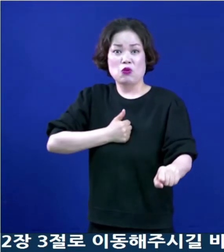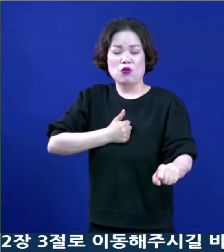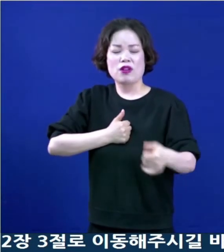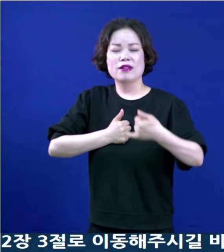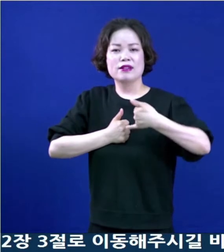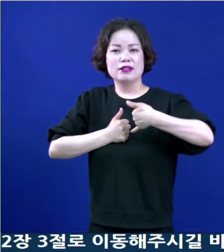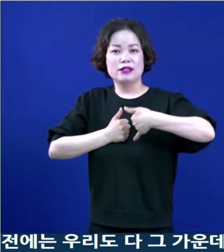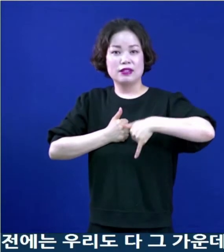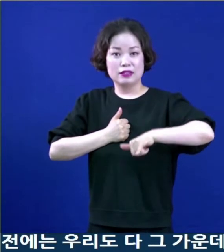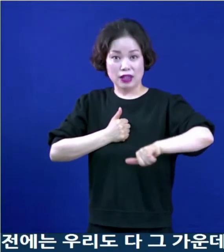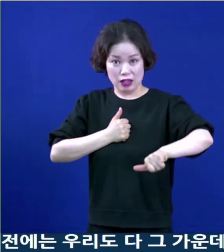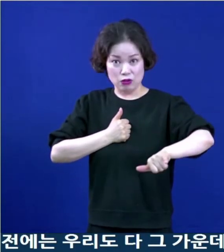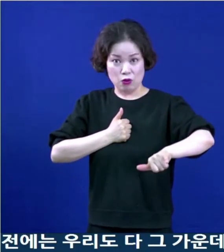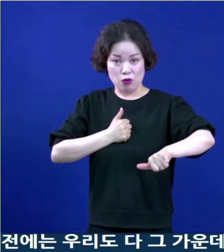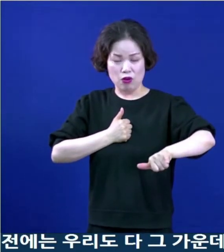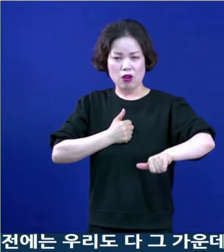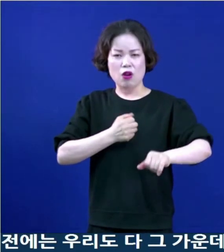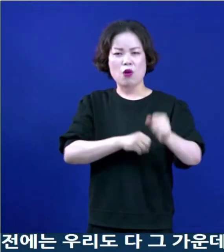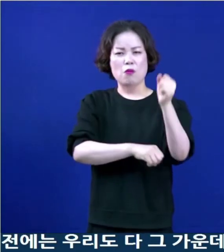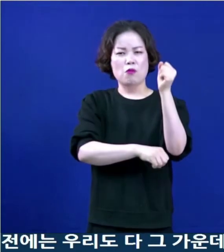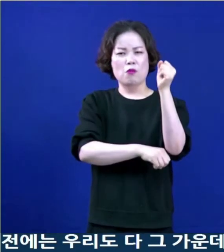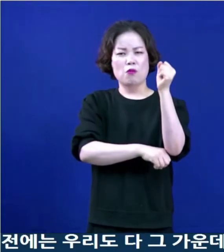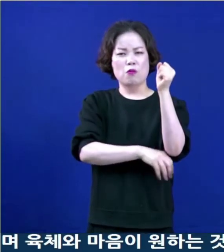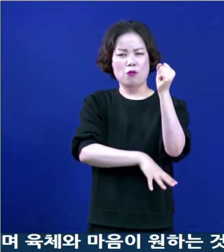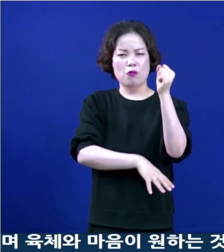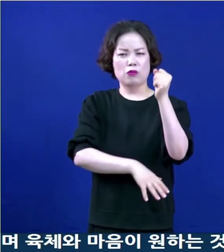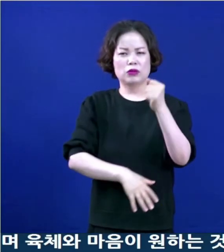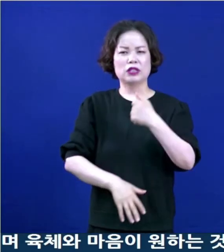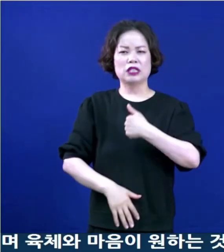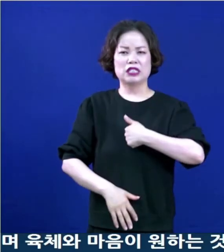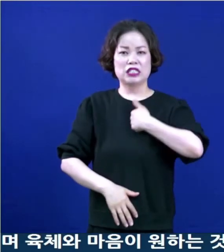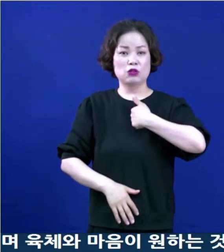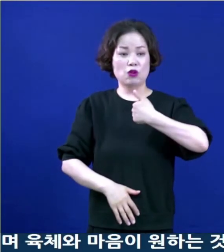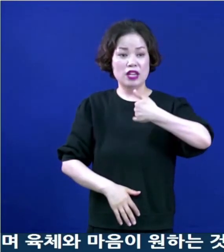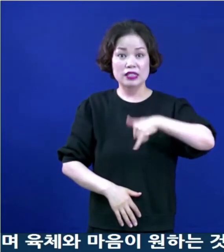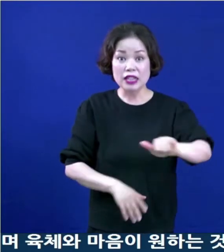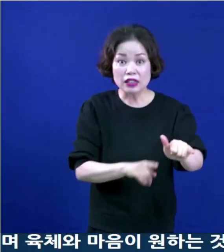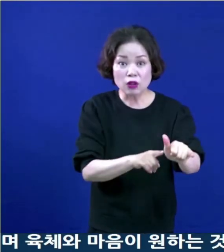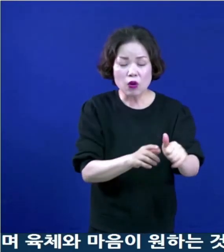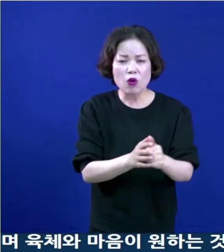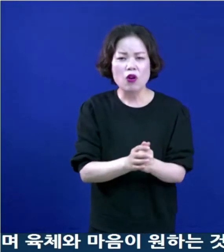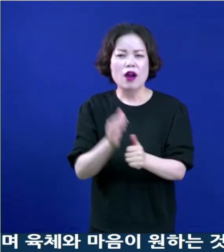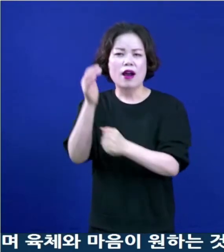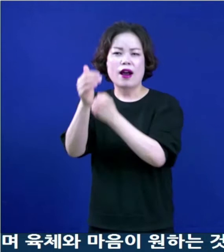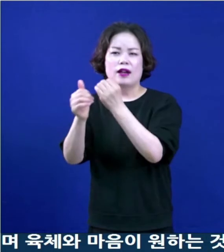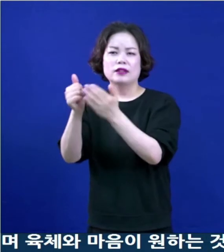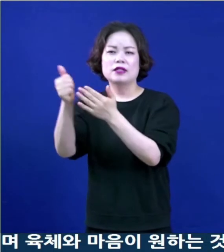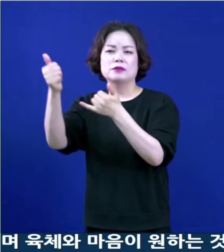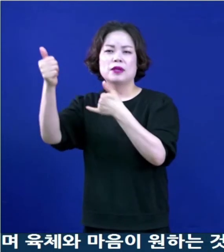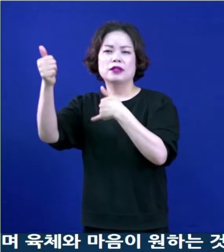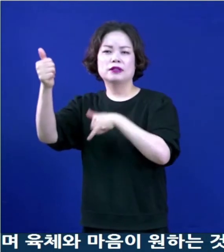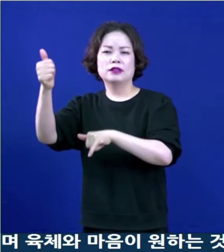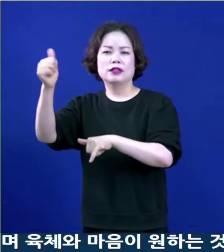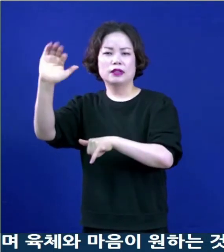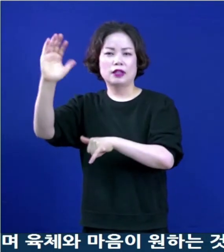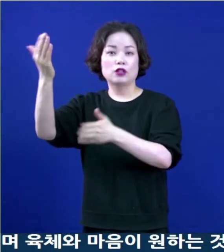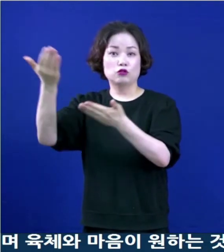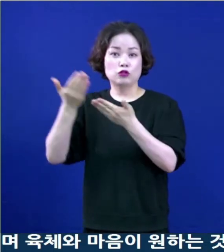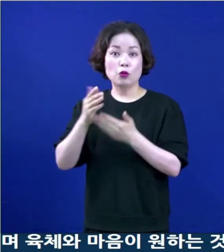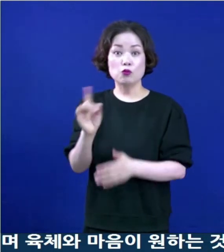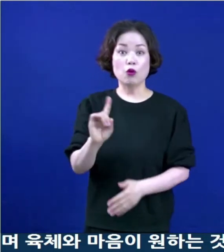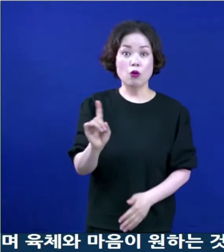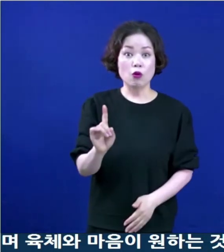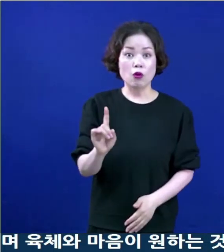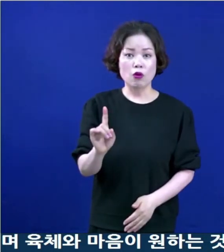진노의 자녀이었더니, 본질상 진노의 자녀였어요. 그런데 하나님의 자녀가 되게 한 겁니다.